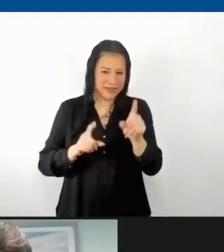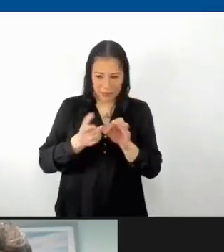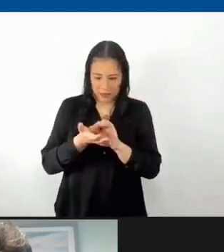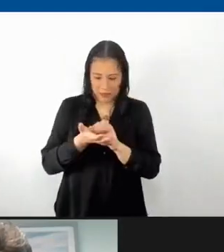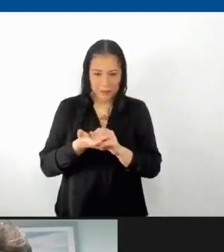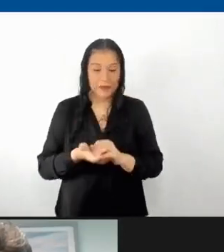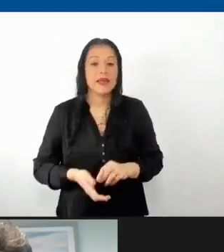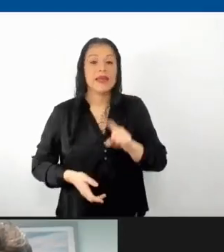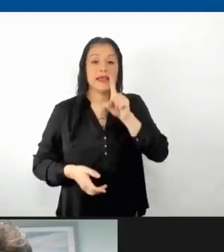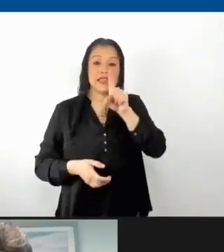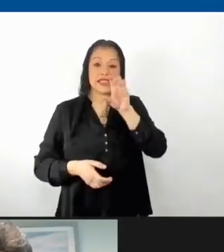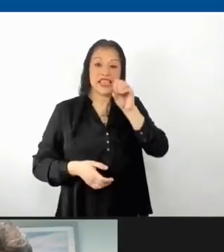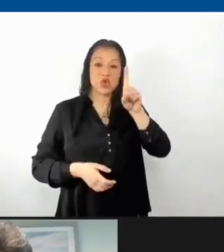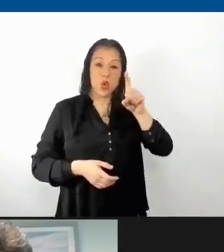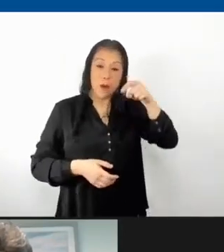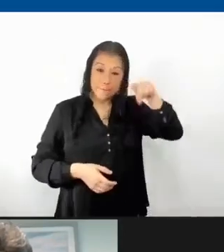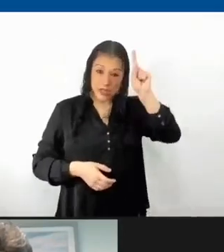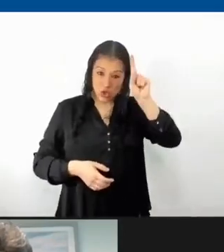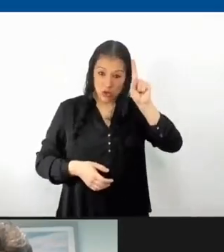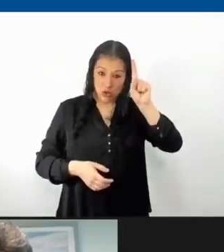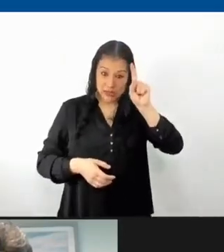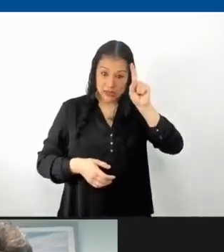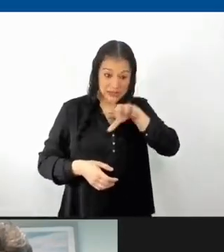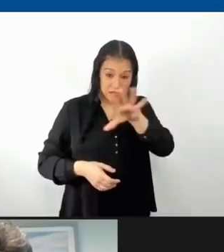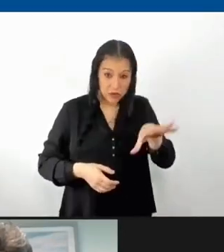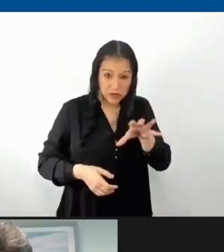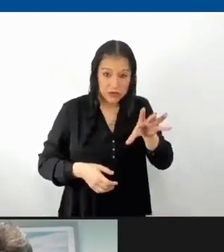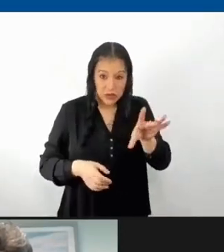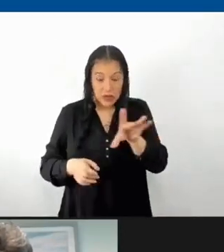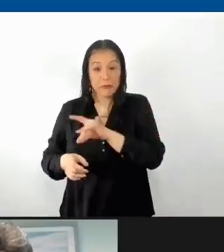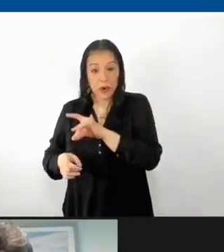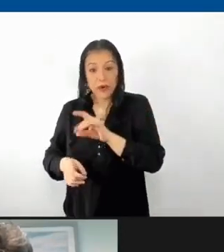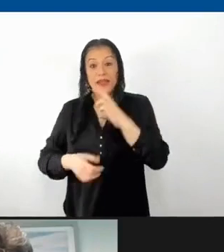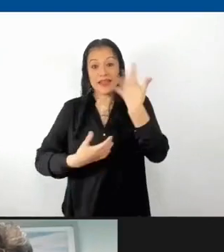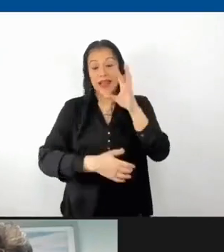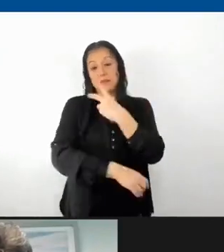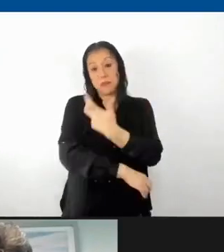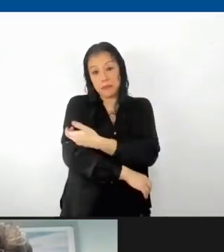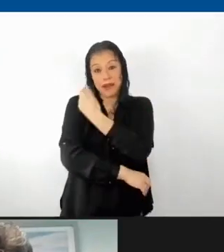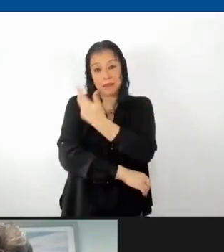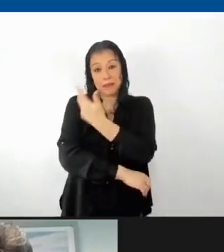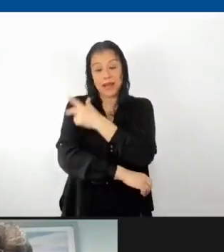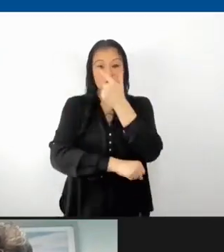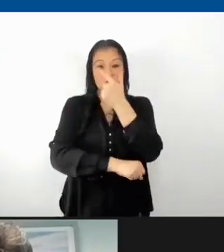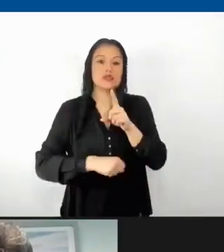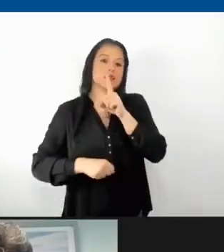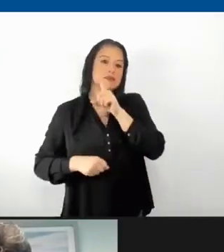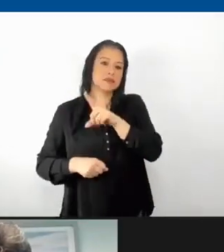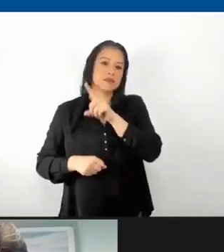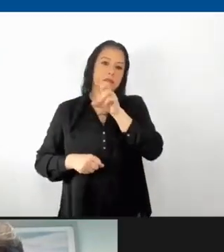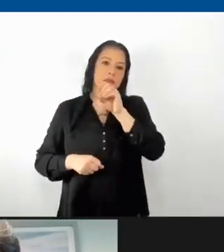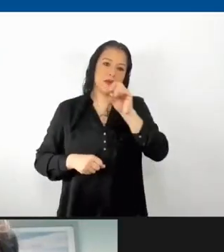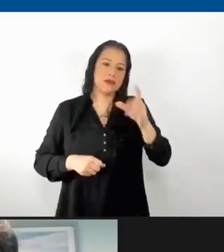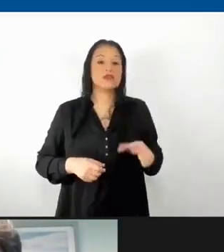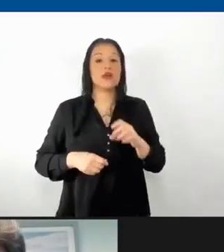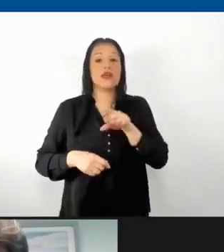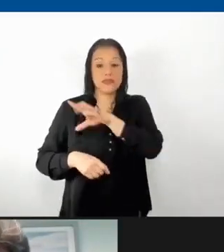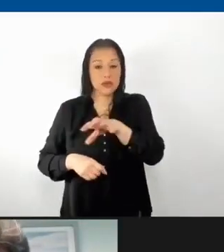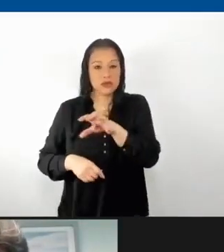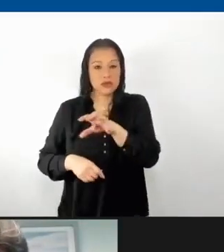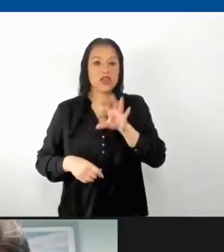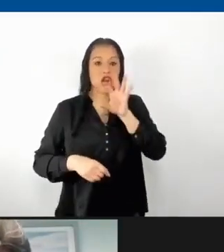101 millones, 10.500 casos de enfermedad. De esos 10.500 casos, 900 cayeron al hospital